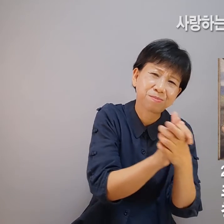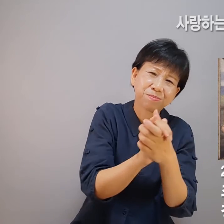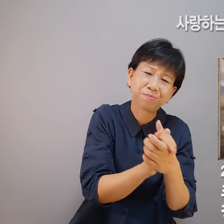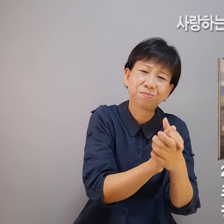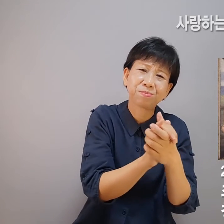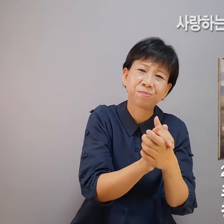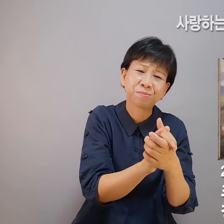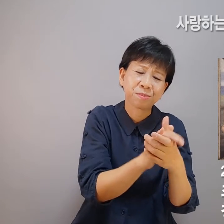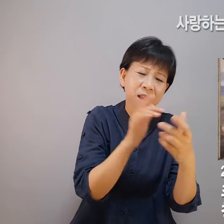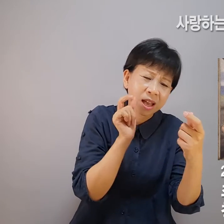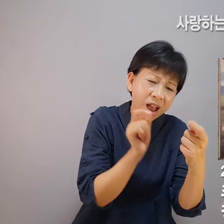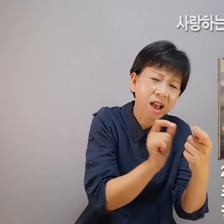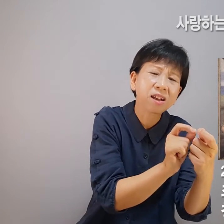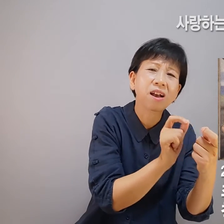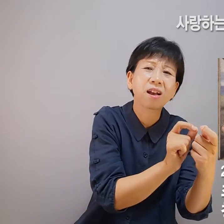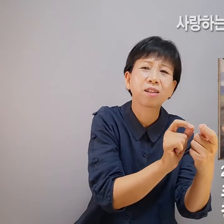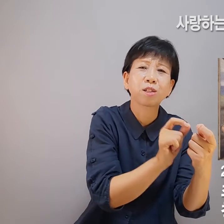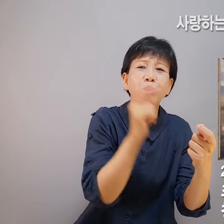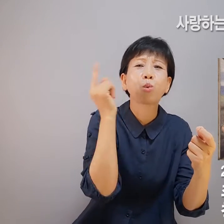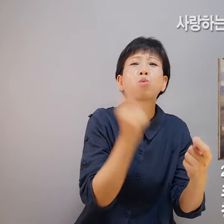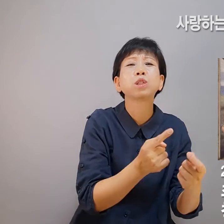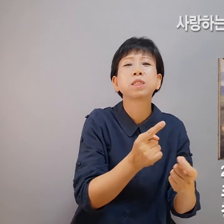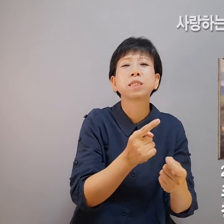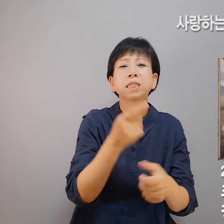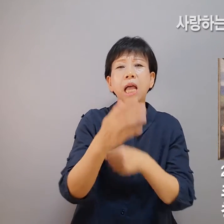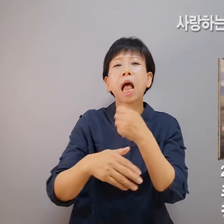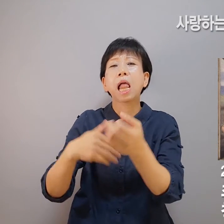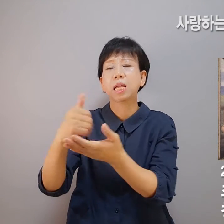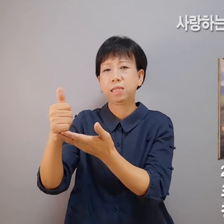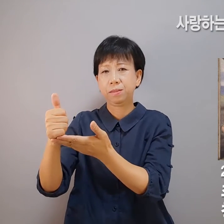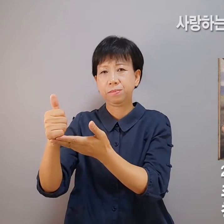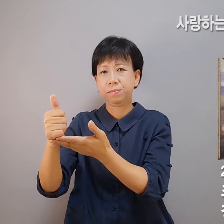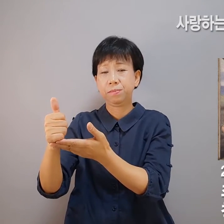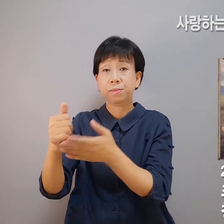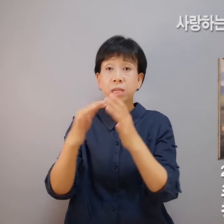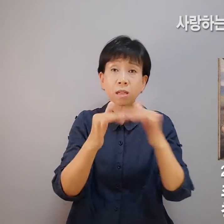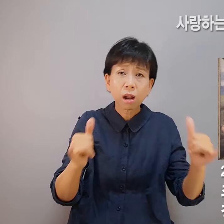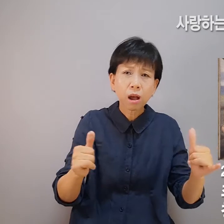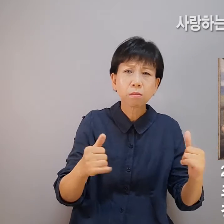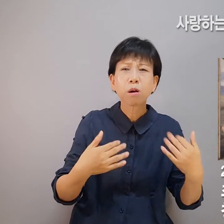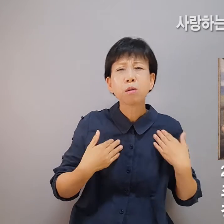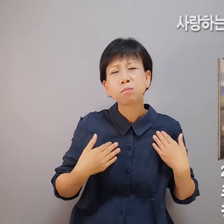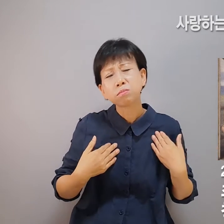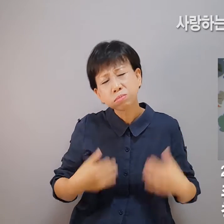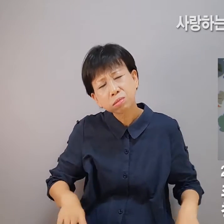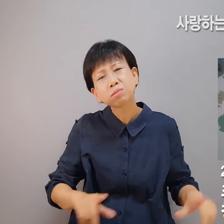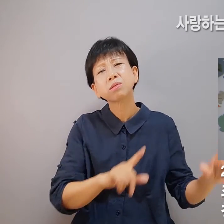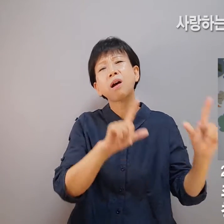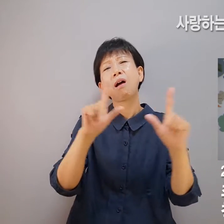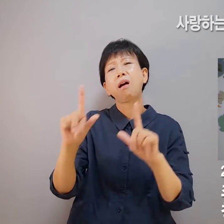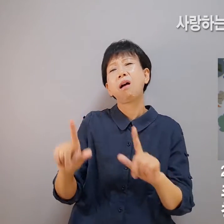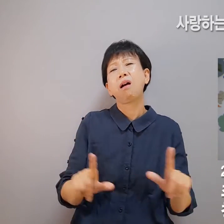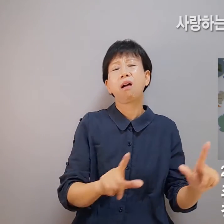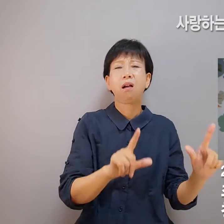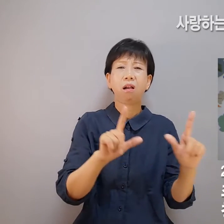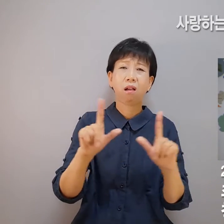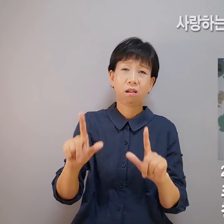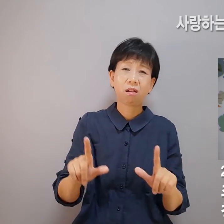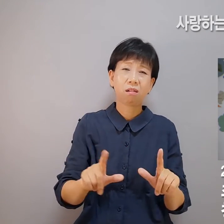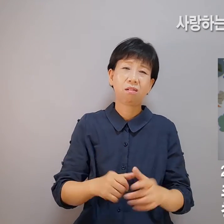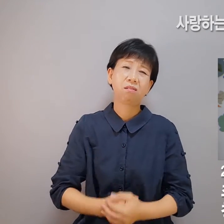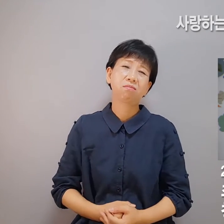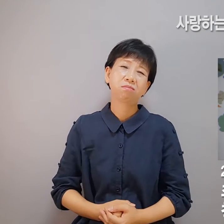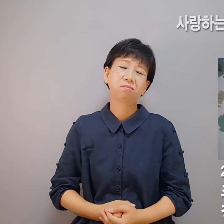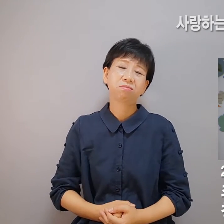줄 믿습니다. 하지만 사람은요, 피곤한 인생을 살고 있는 것처럼 보이는